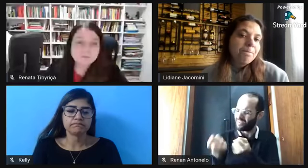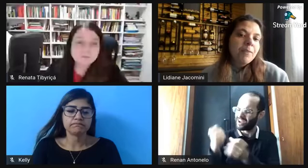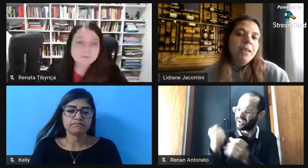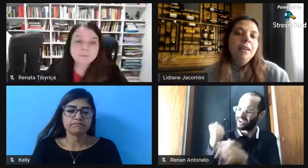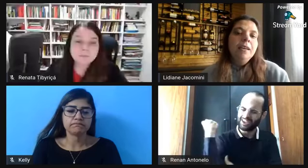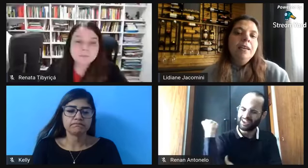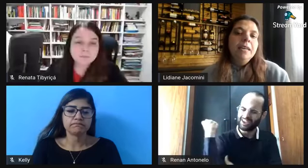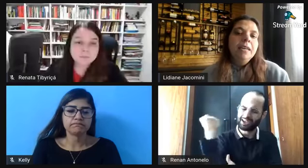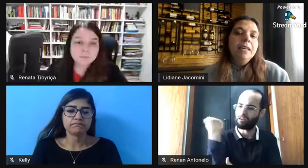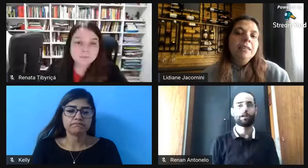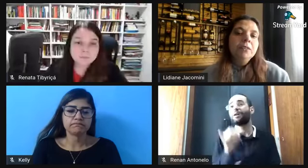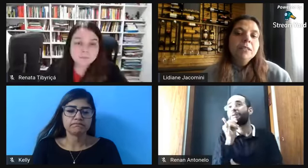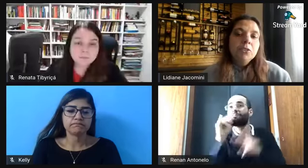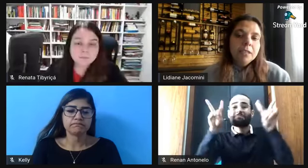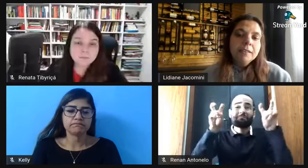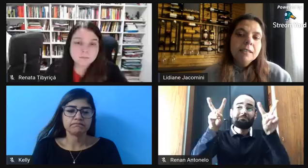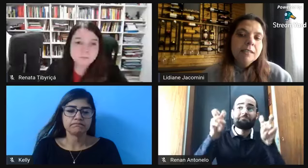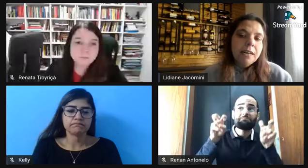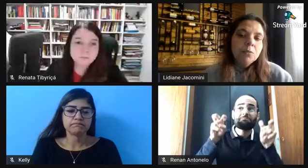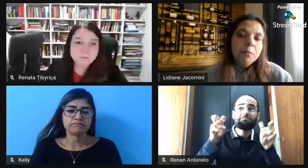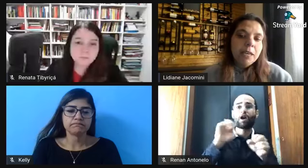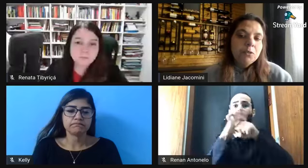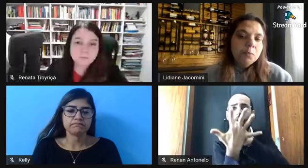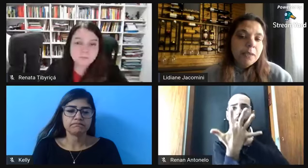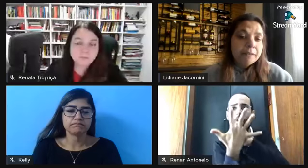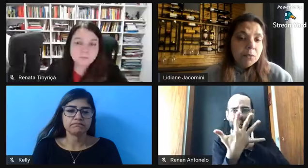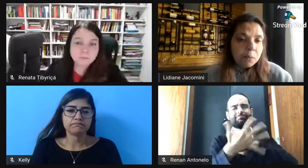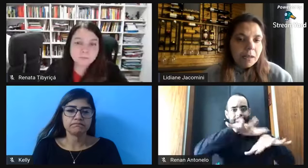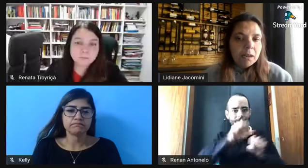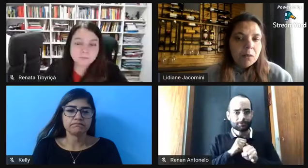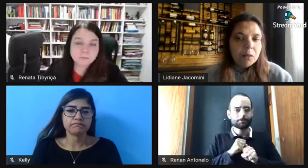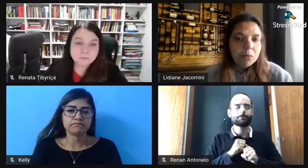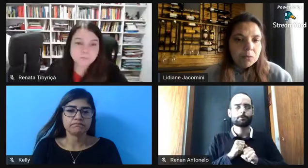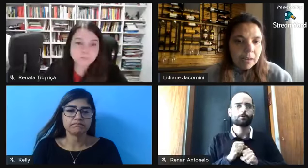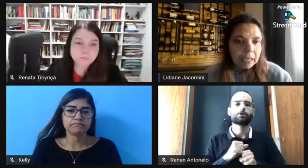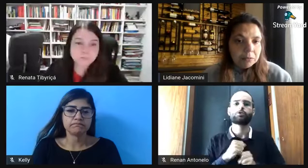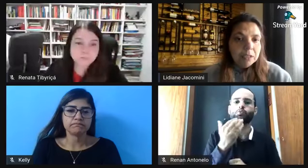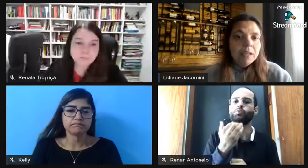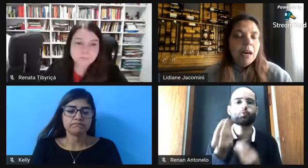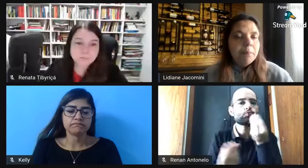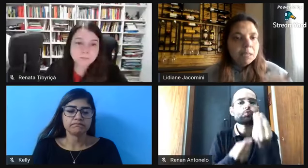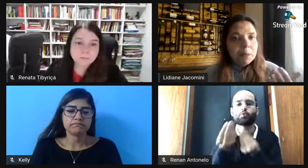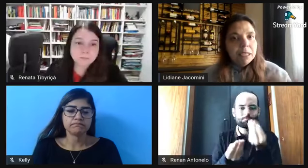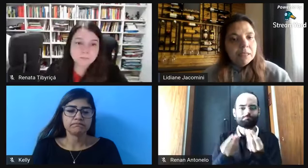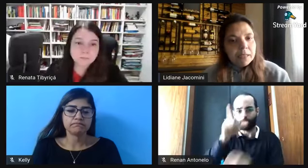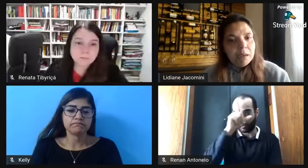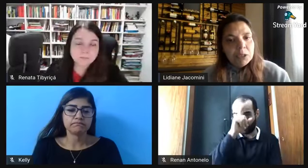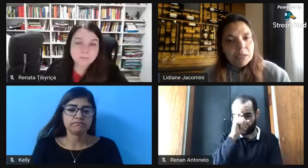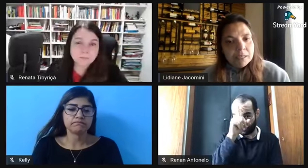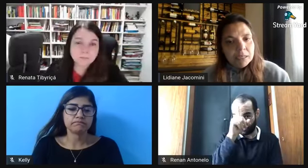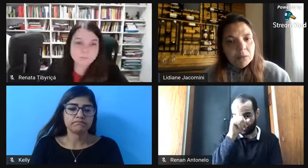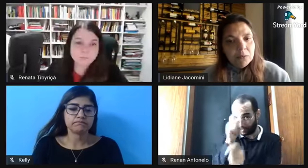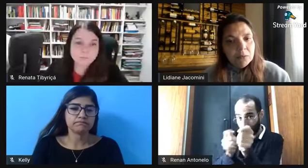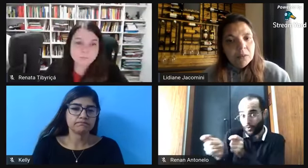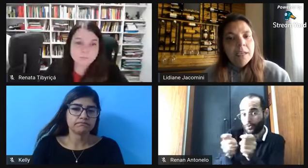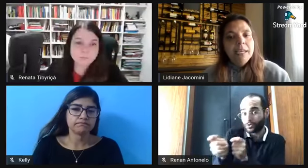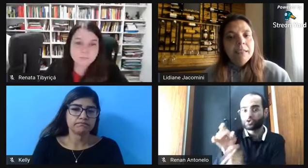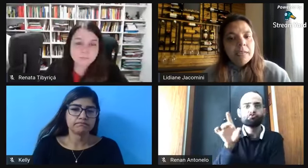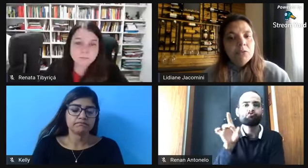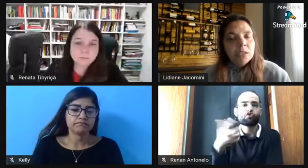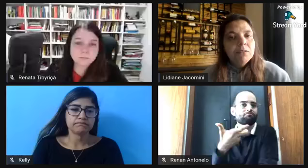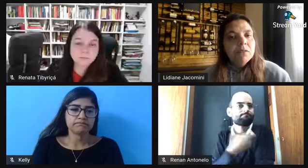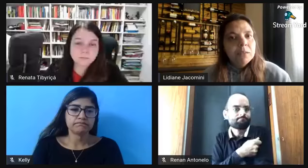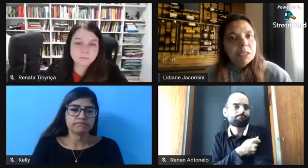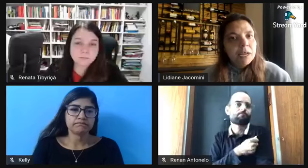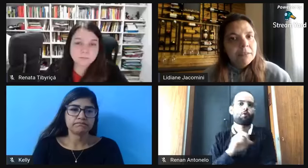corona. Não existindo a necessidade do ambiente hospitalar controlado, apenas para ministrar a medicação. Ele